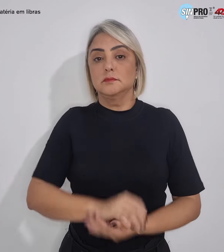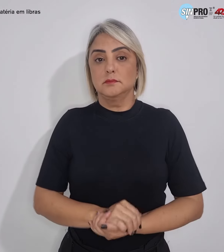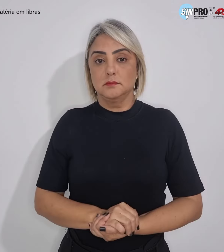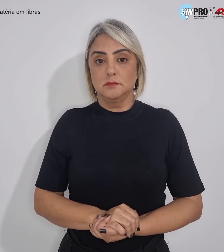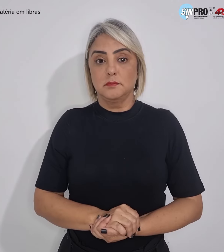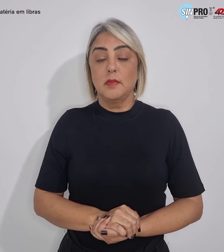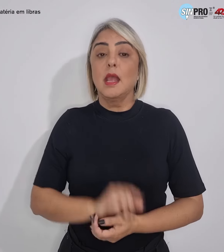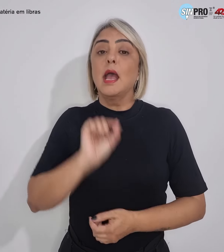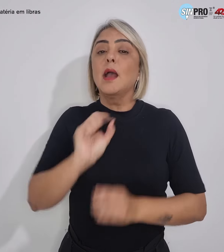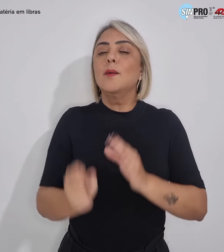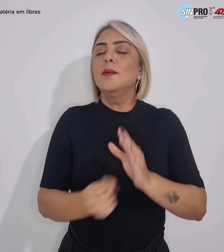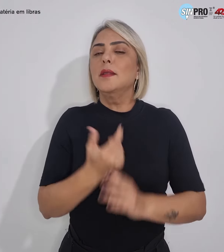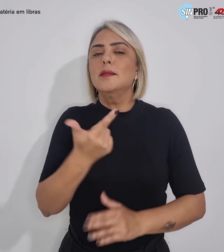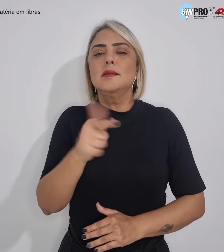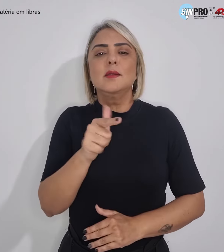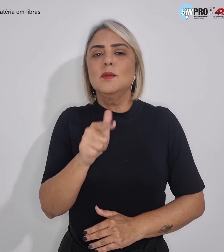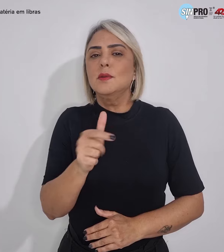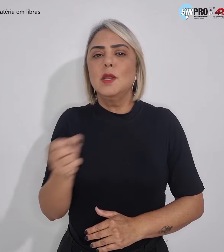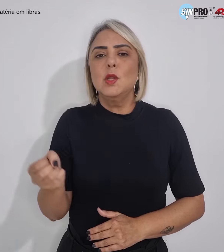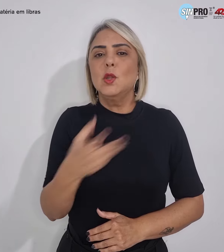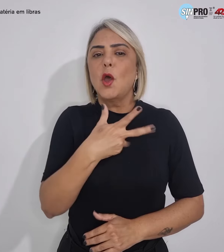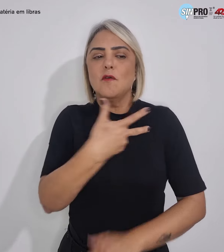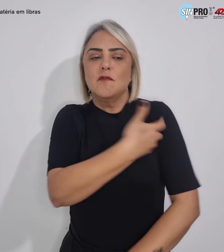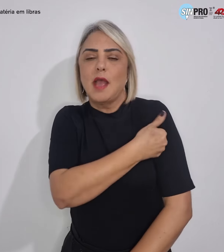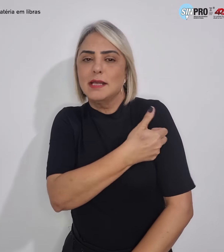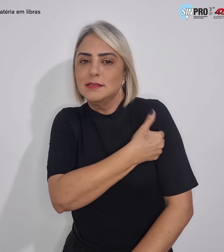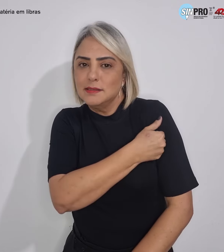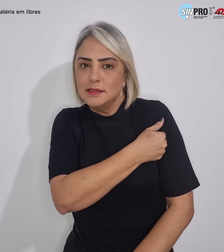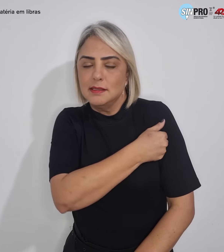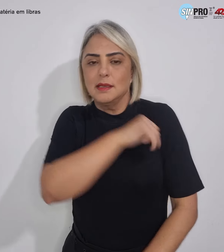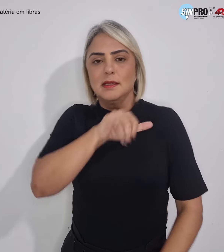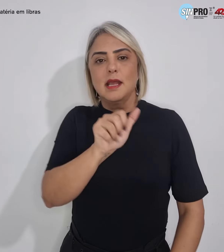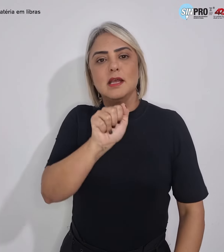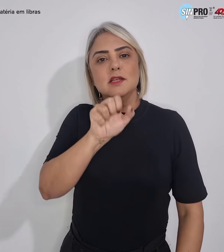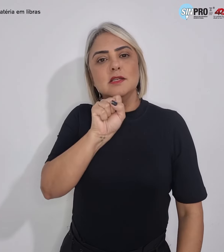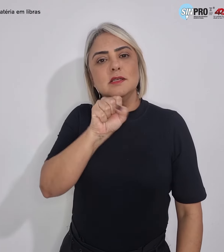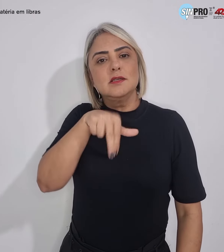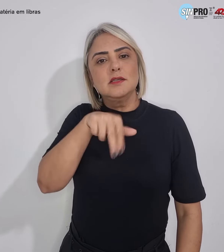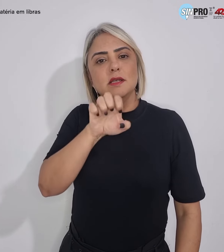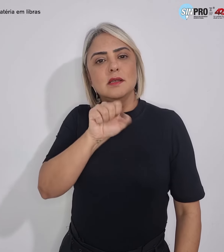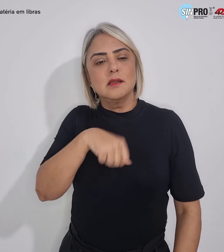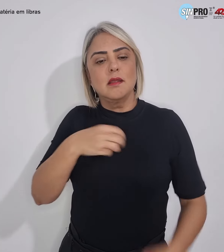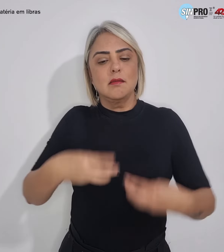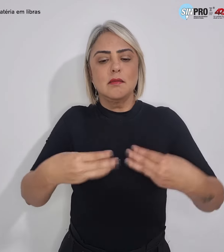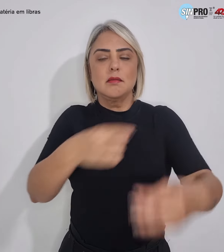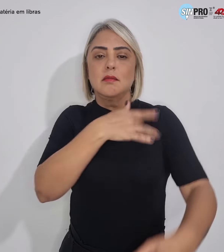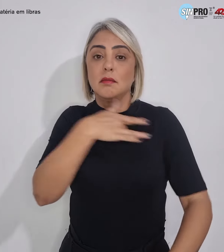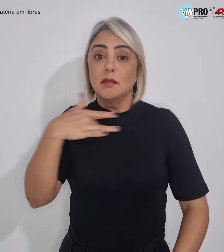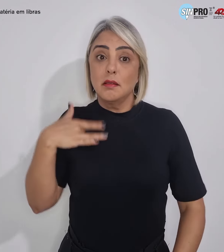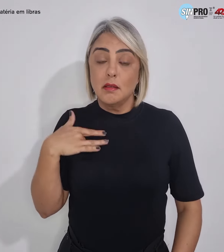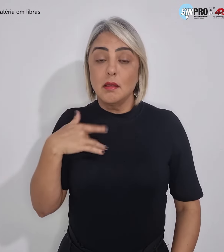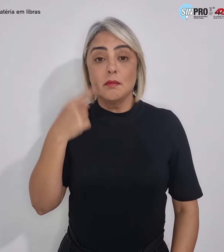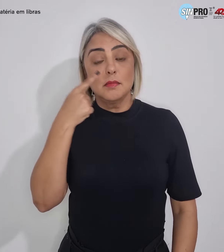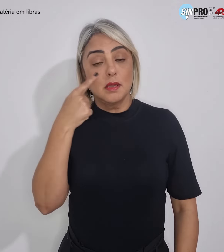Ocorre que não há novas doses disponíveis de vacina da Janssen. E o Ministério da Saúde prevê que a